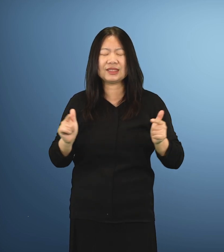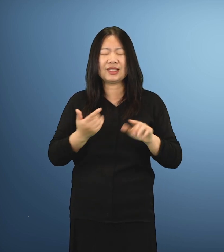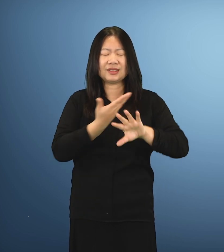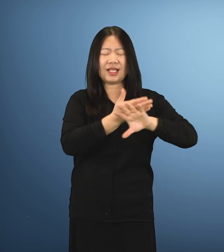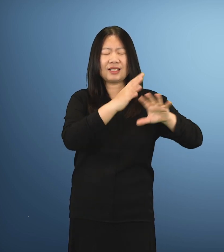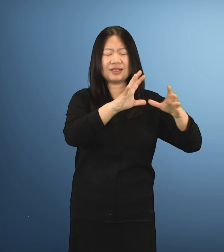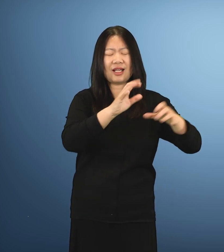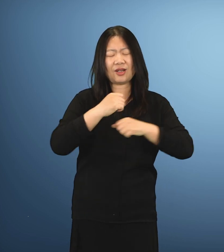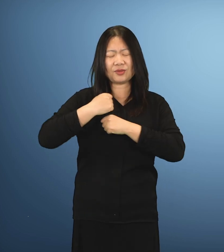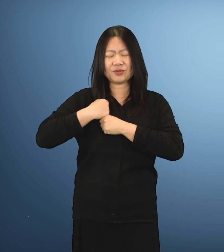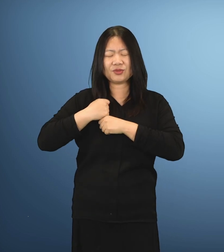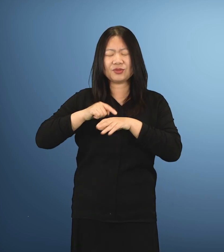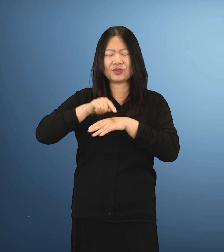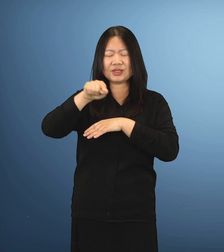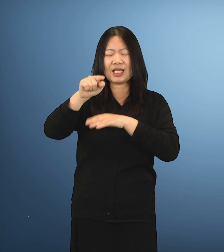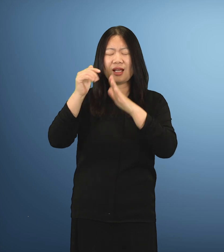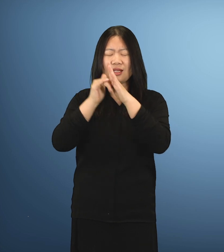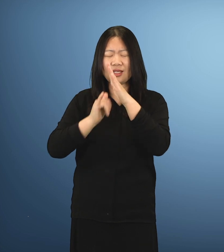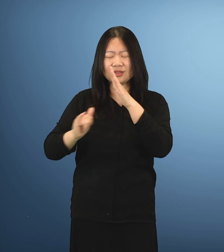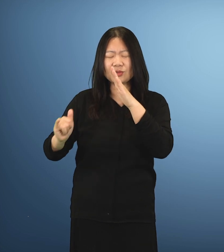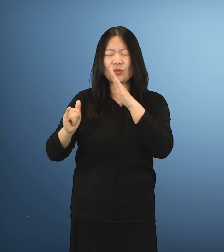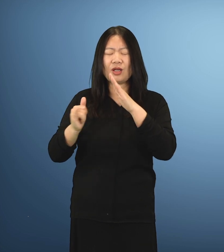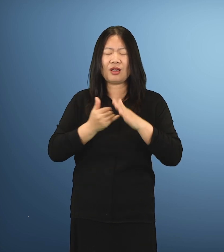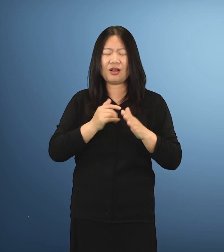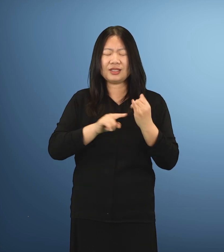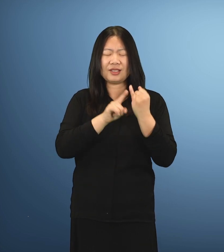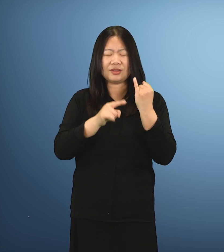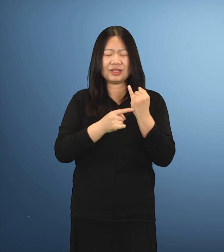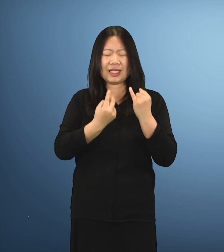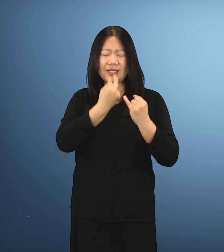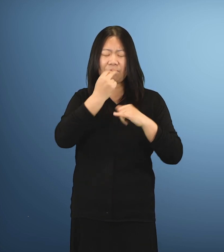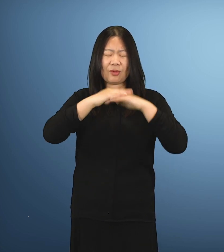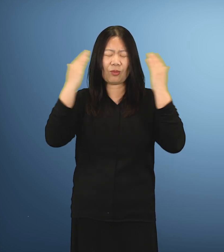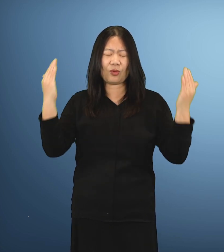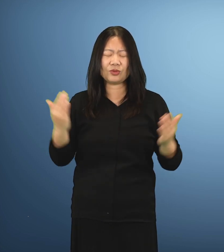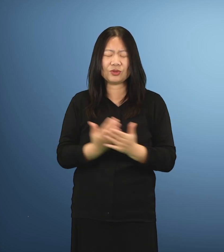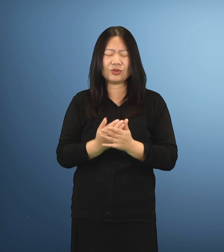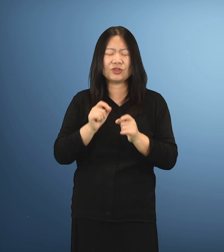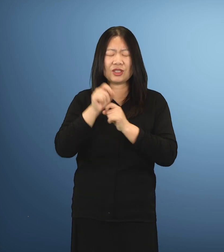해외 군에 출타 있는 가족들, 복중의